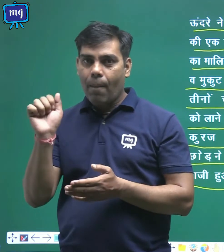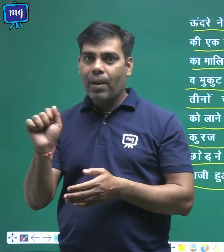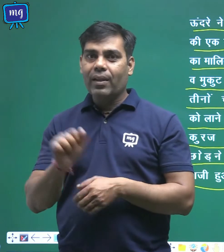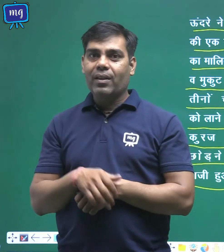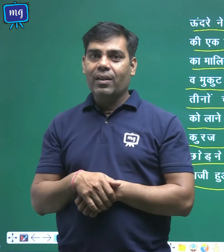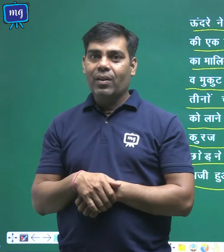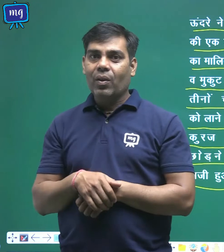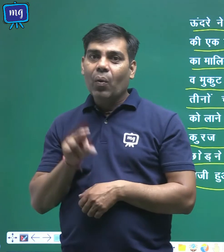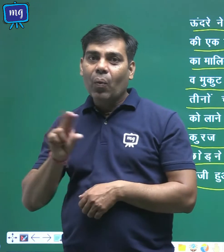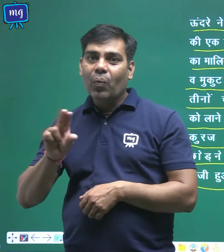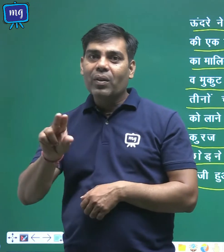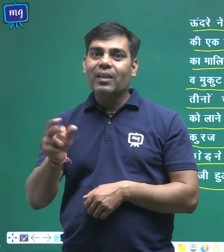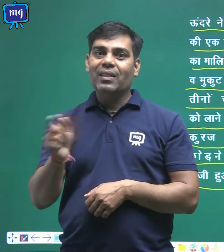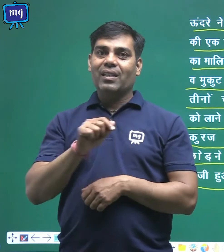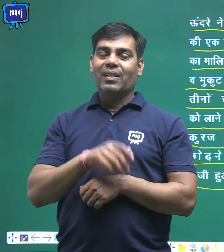उंदरे से